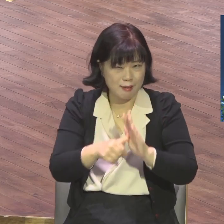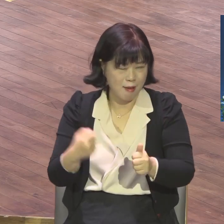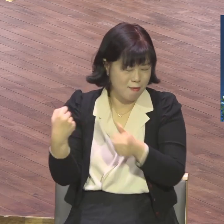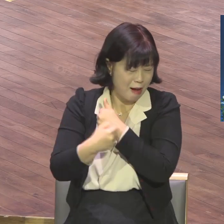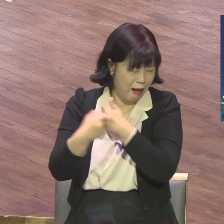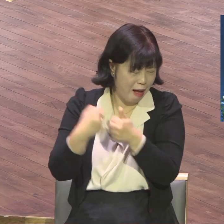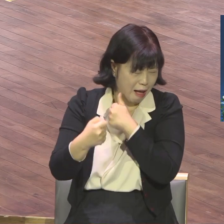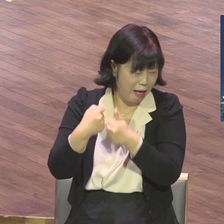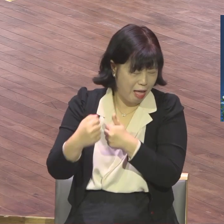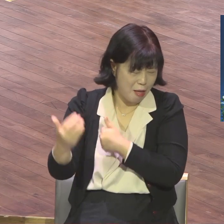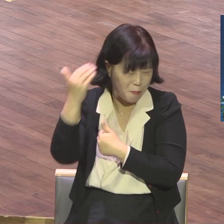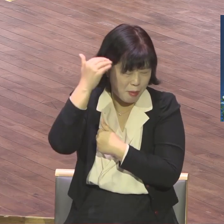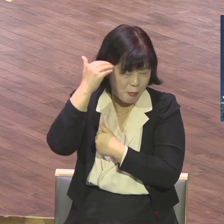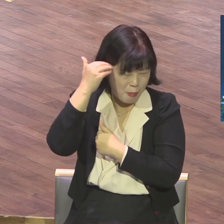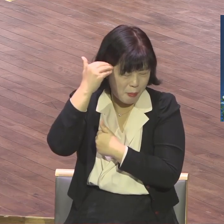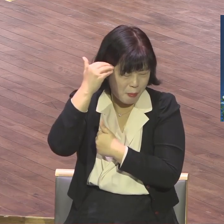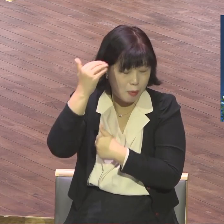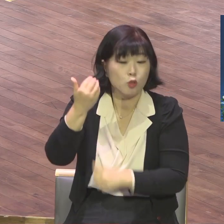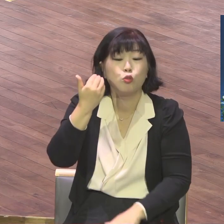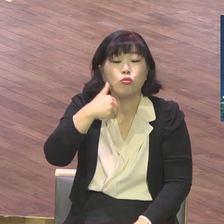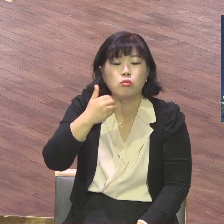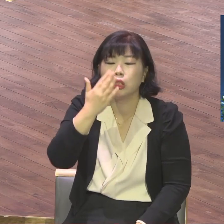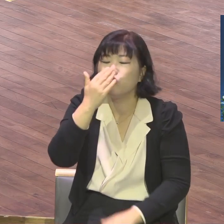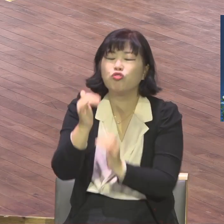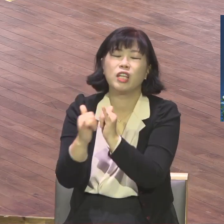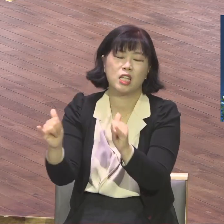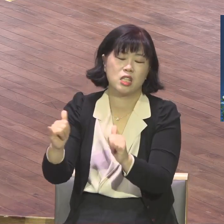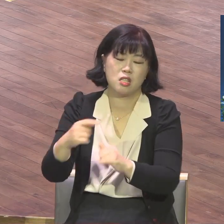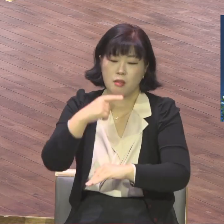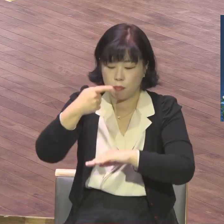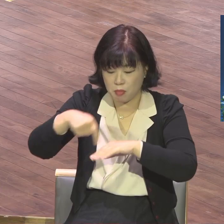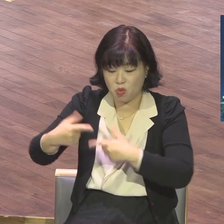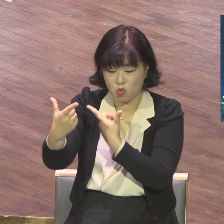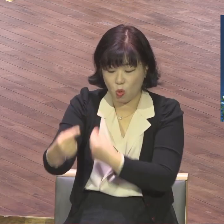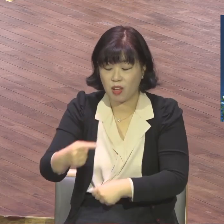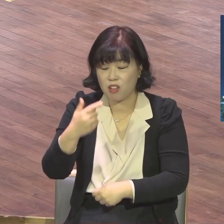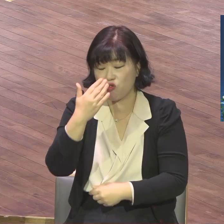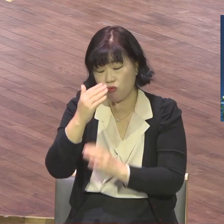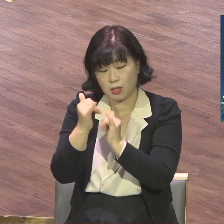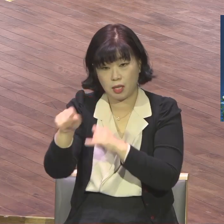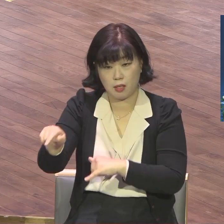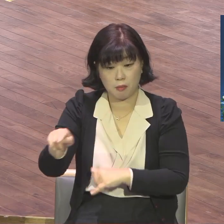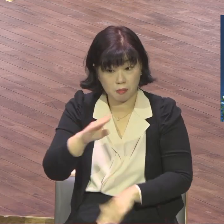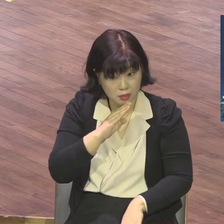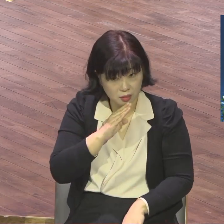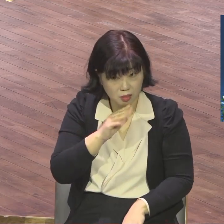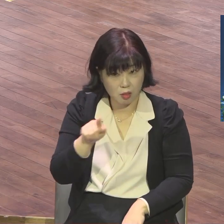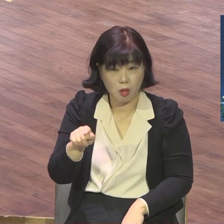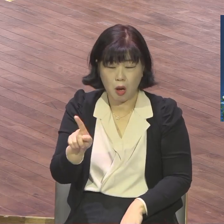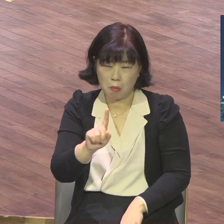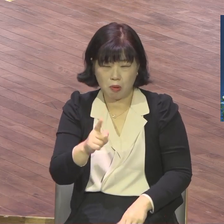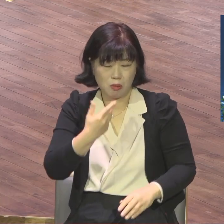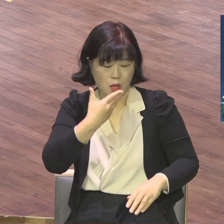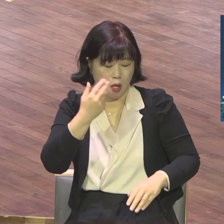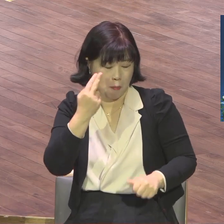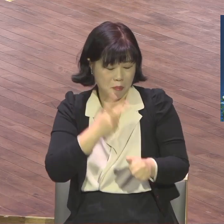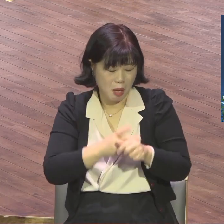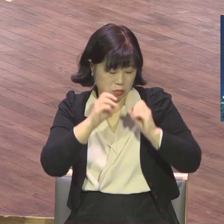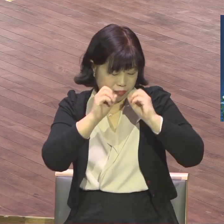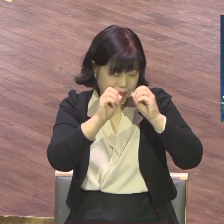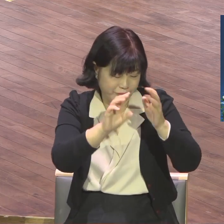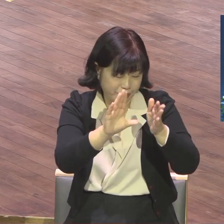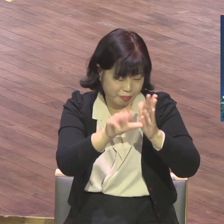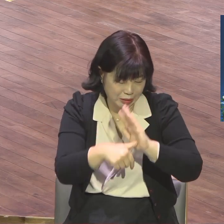죽어서 쓰레기통 던질 수도 있고 40대 한 대 가마른 매를 다섯 번이나 맞고 엄청난 고통을 그렇게 누가